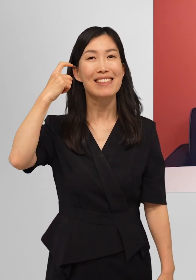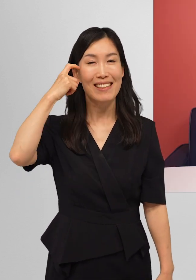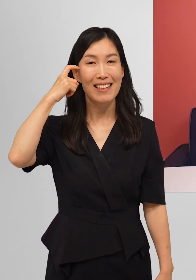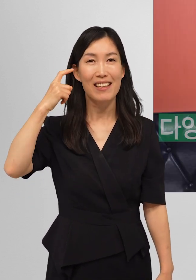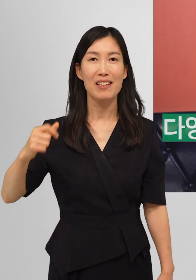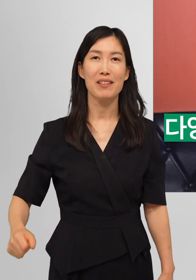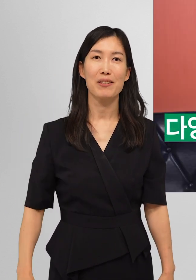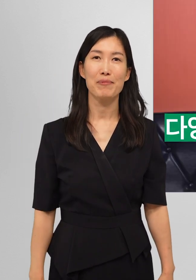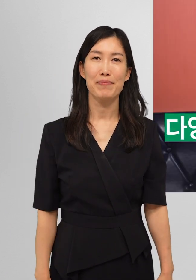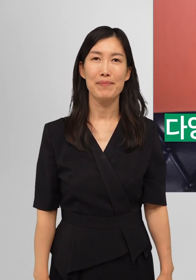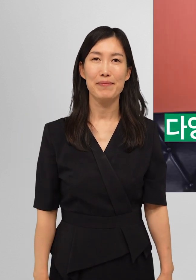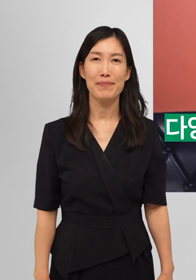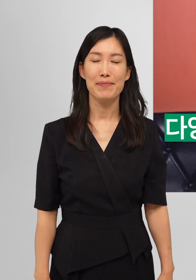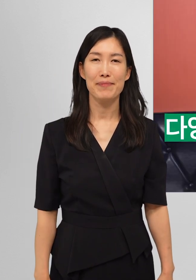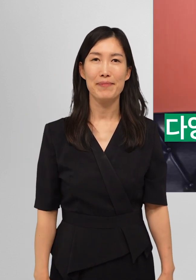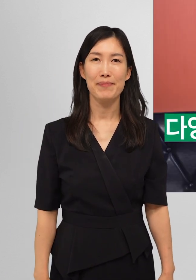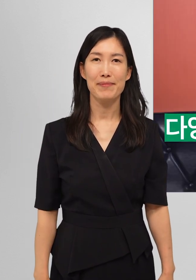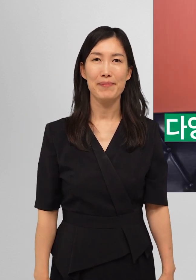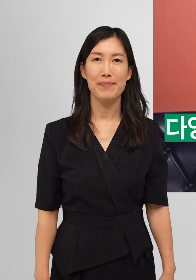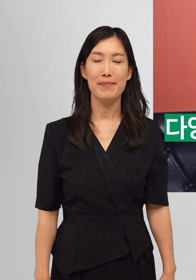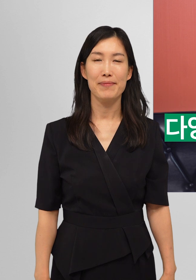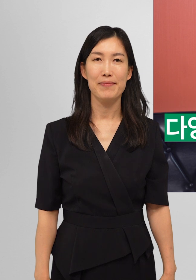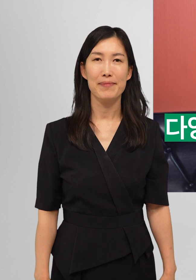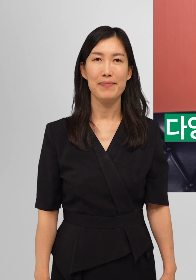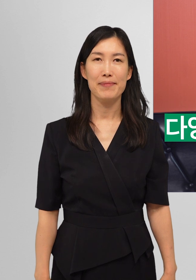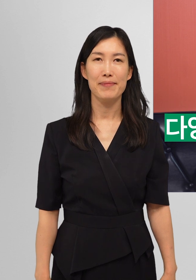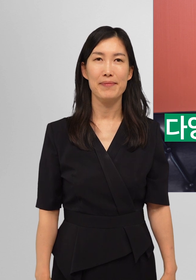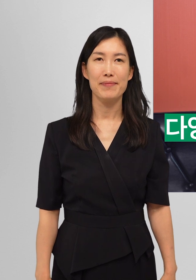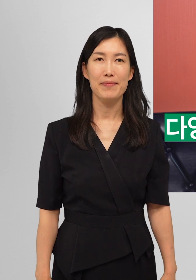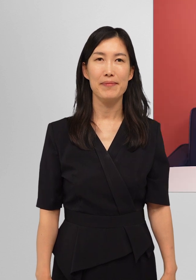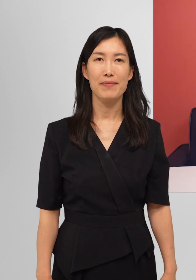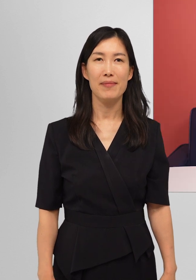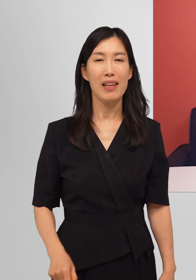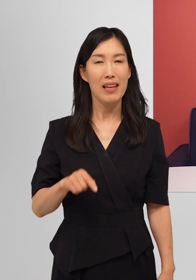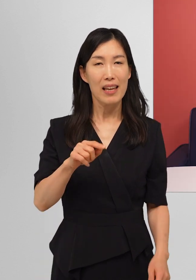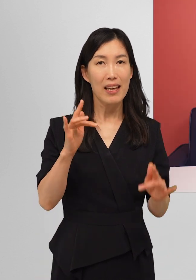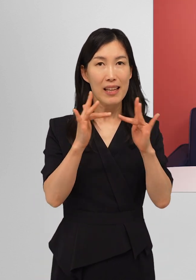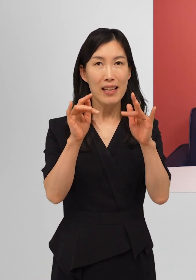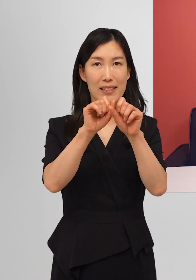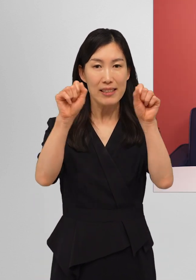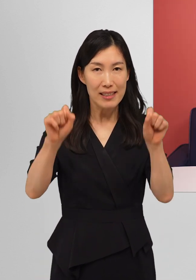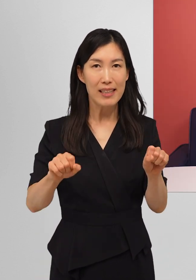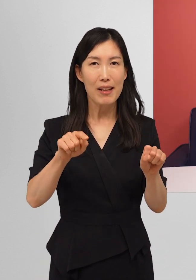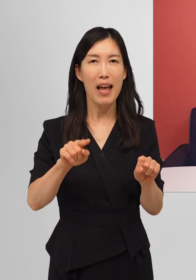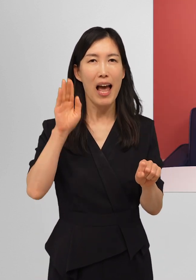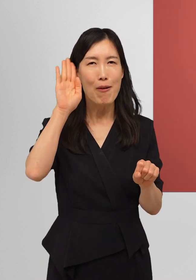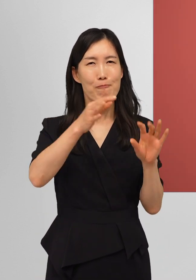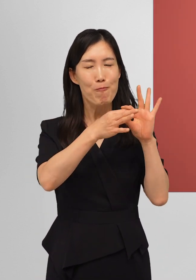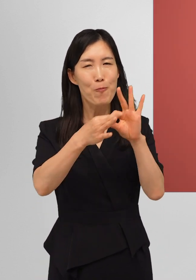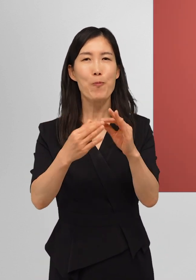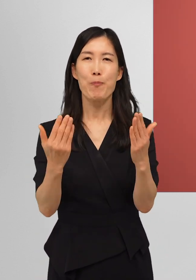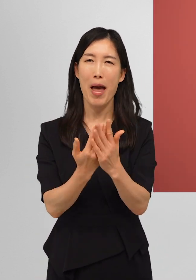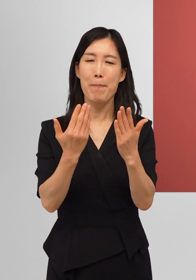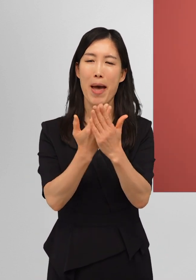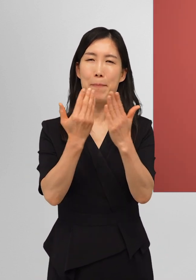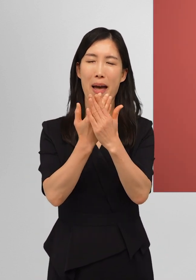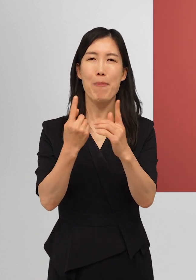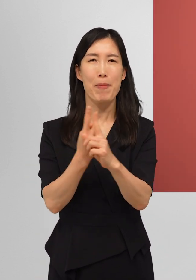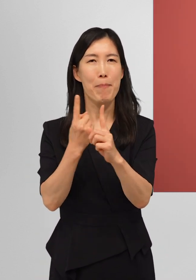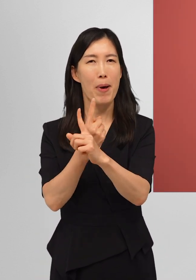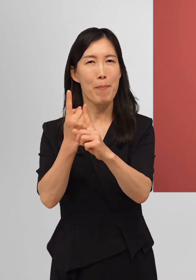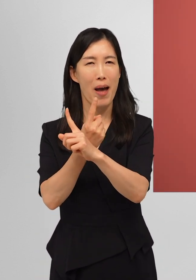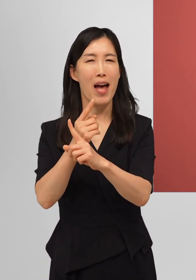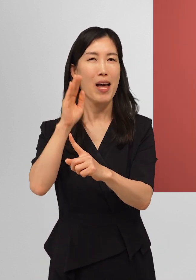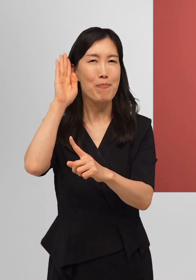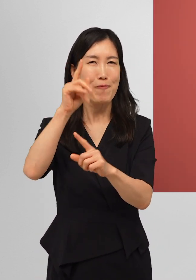굉장히 중요한 교육 플랫폼으로서 작동할 수 있을 것이다 라고 생각하고, 무엇보다 이런 공간들은 앞으로도 계속 진화하고 또